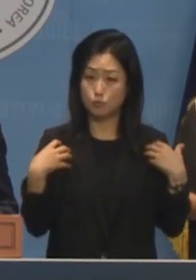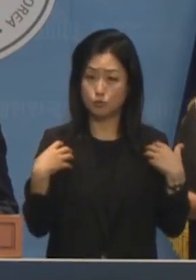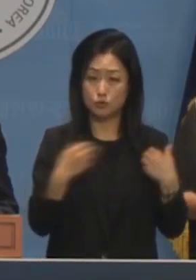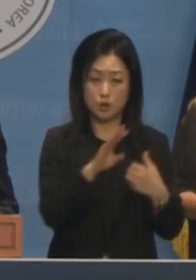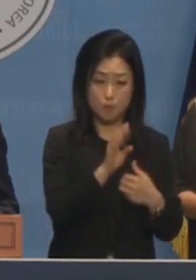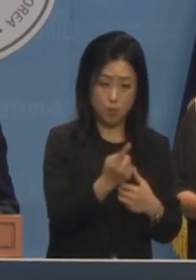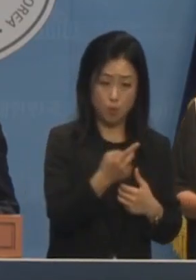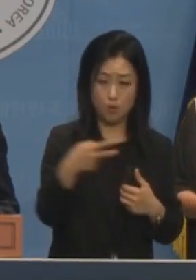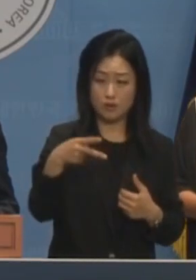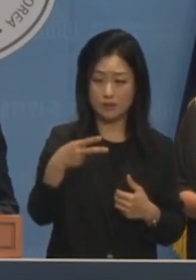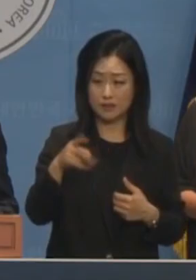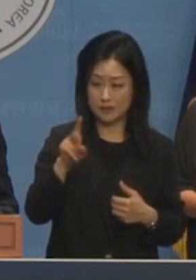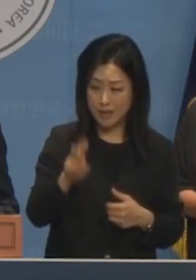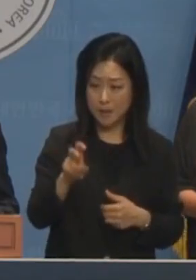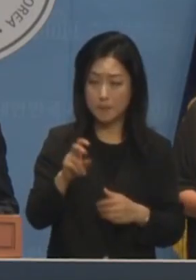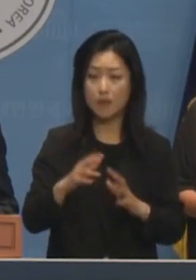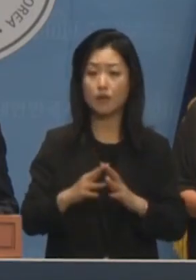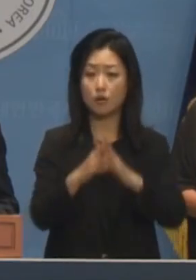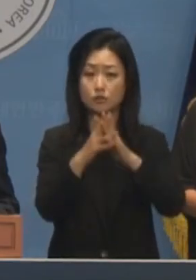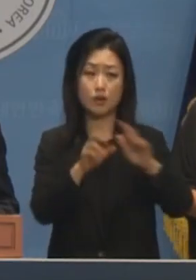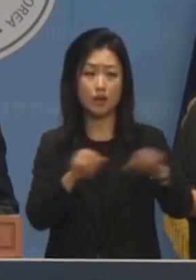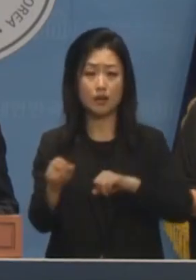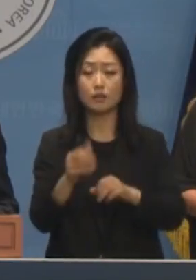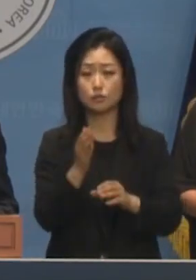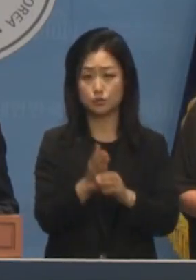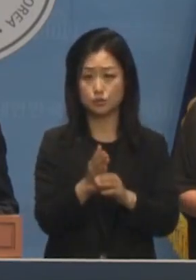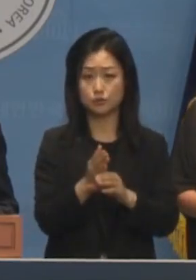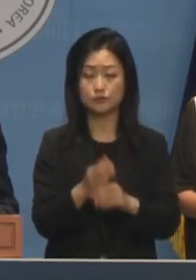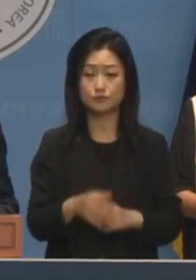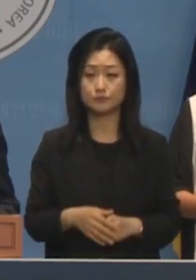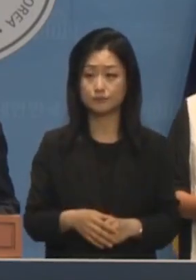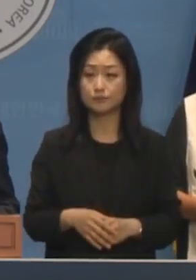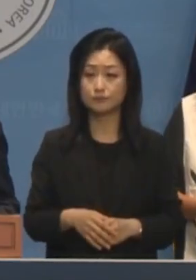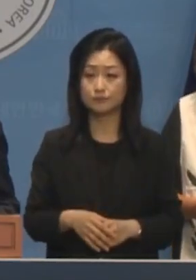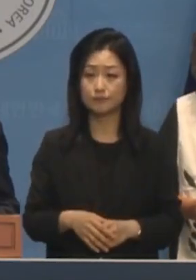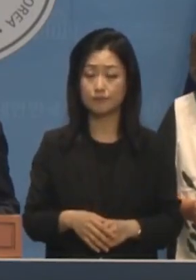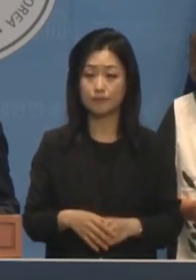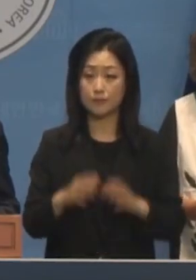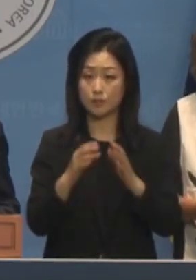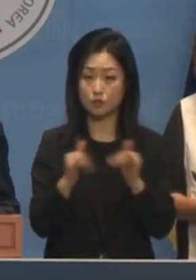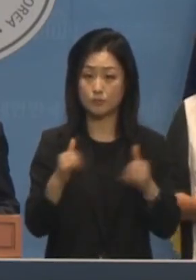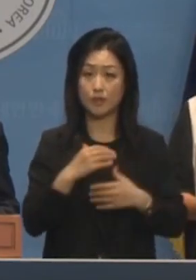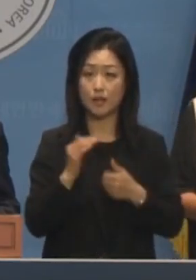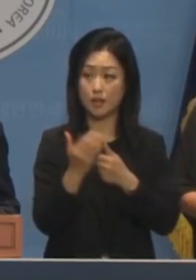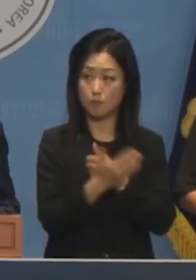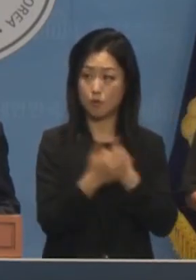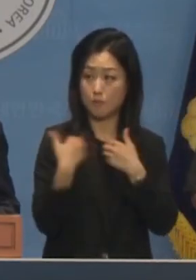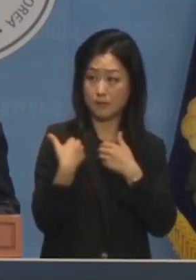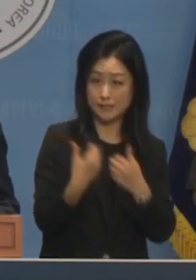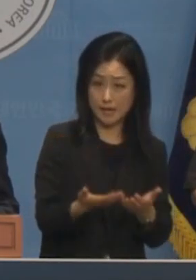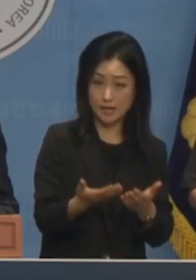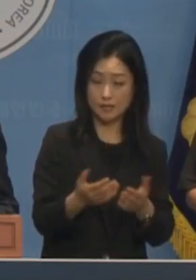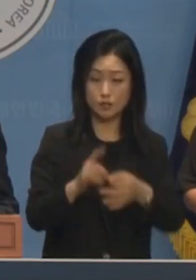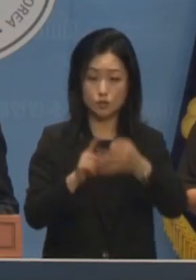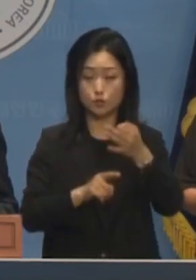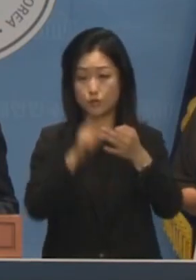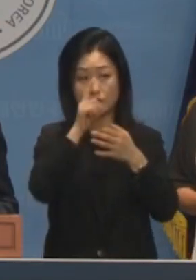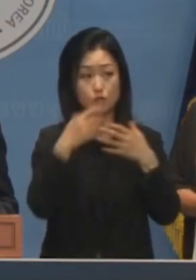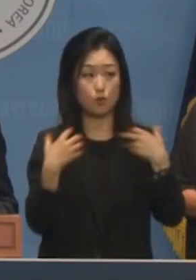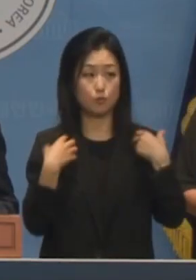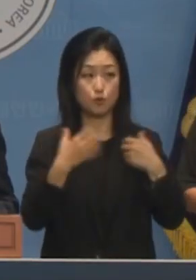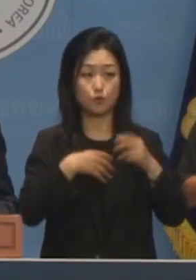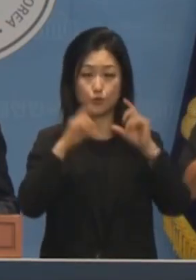보호와 댐 건설, 준설에 앞장서고 있다. 우리는 국민 안전을 방치하는 윤석열